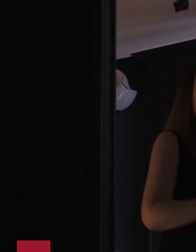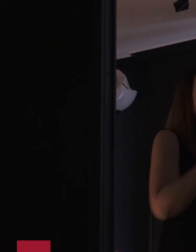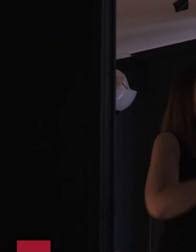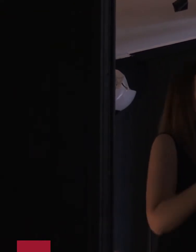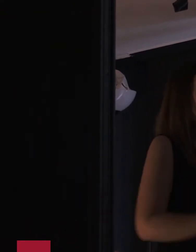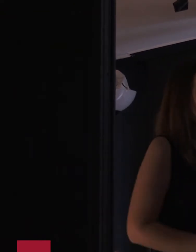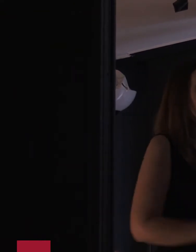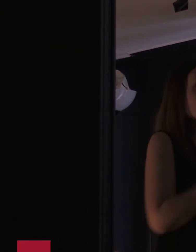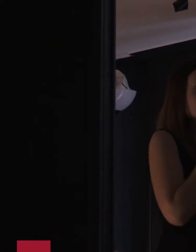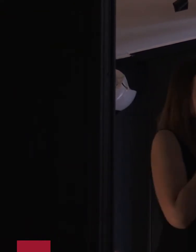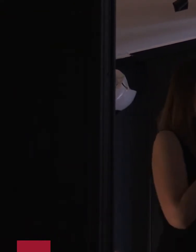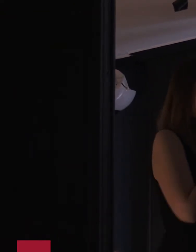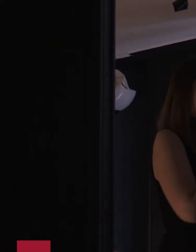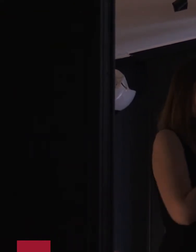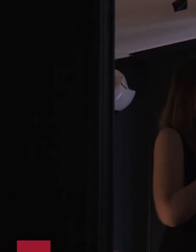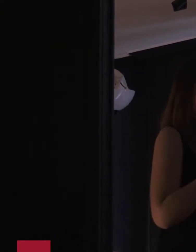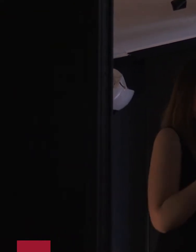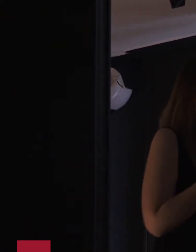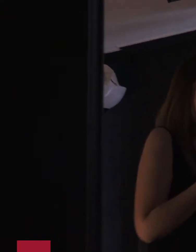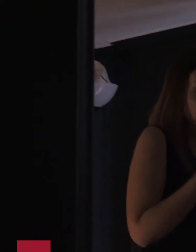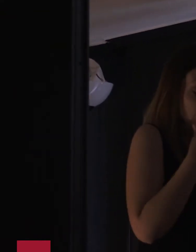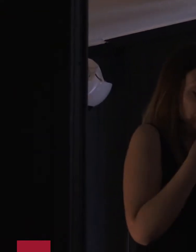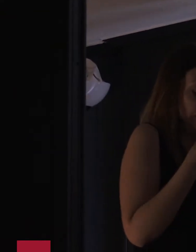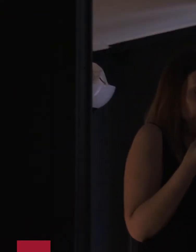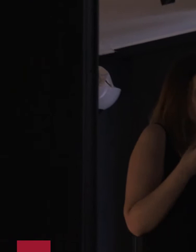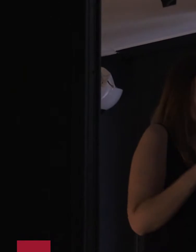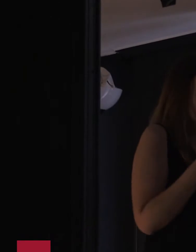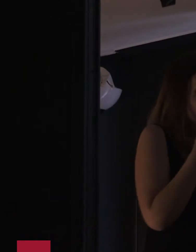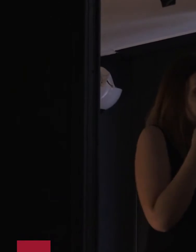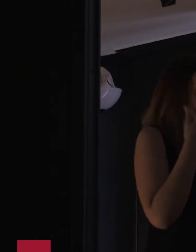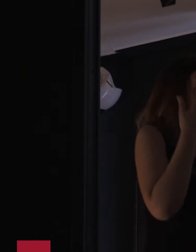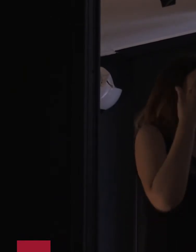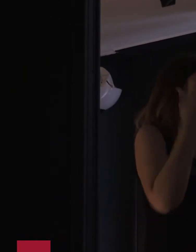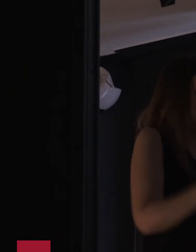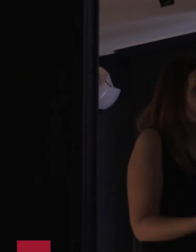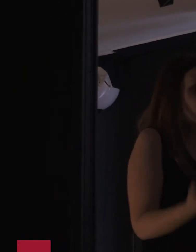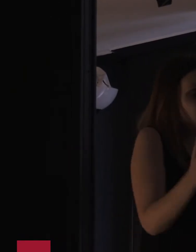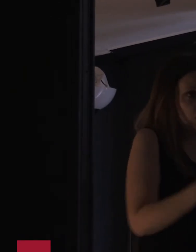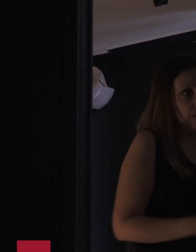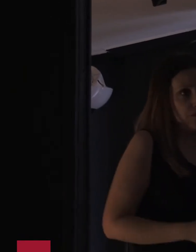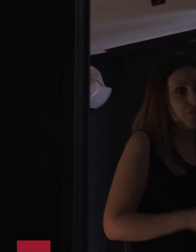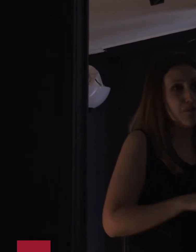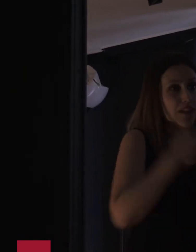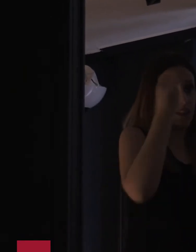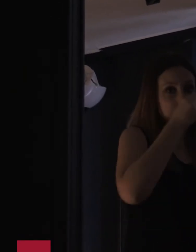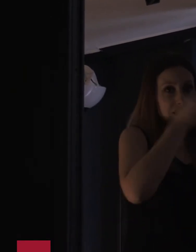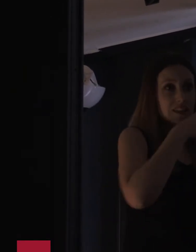O sea, porque si esto no es viable, no tiene sentido resolver esas historias. Entonces, para que os hagáis una idea, ahora mismo el dispositivo es un sensor